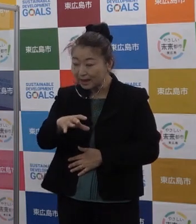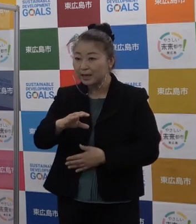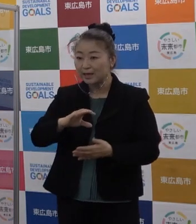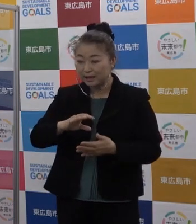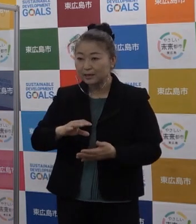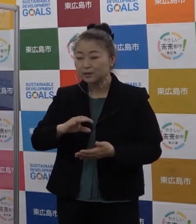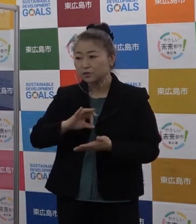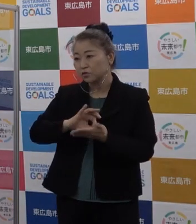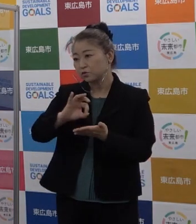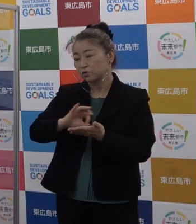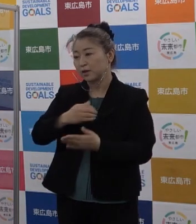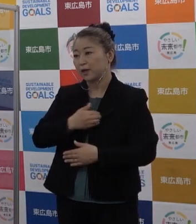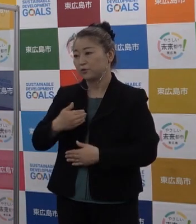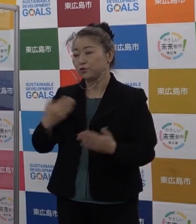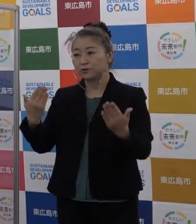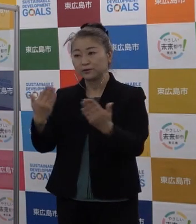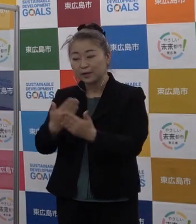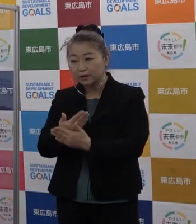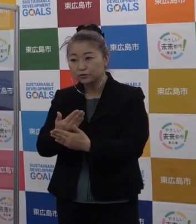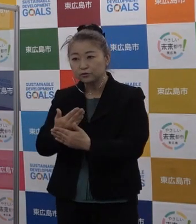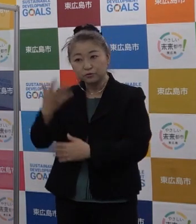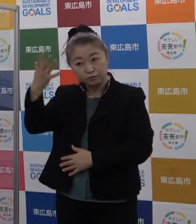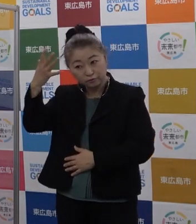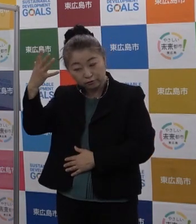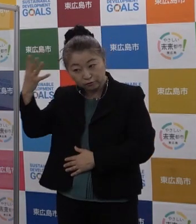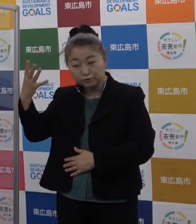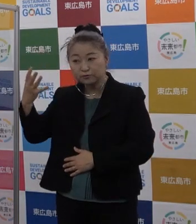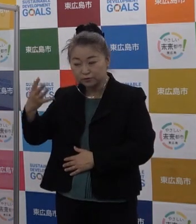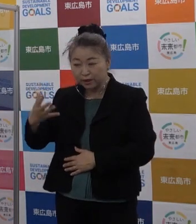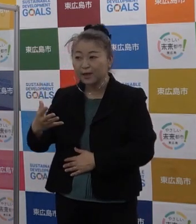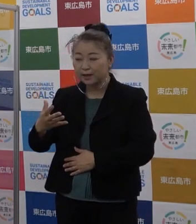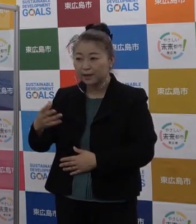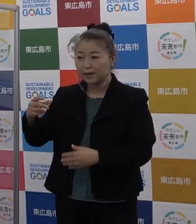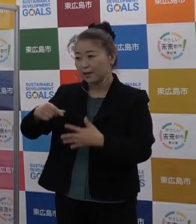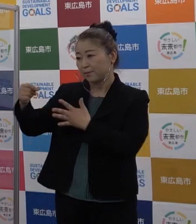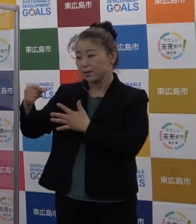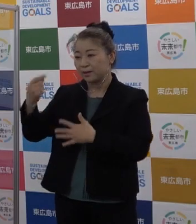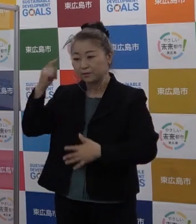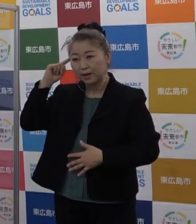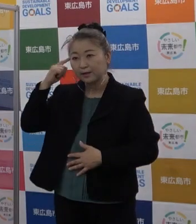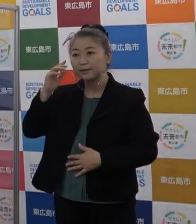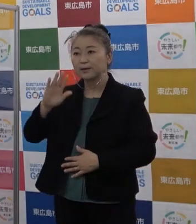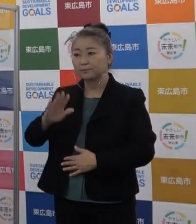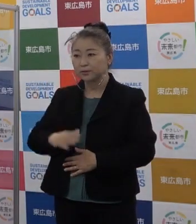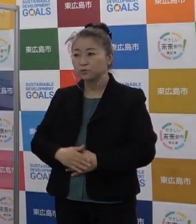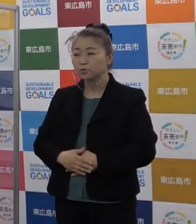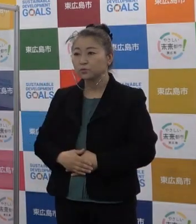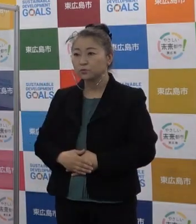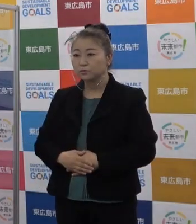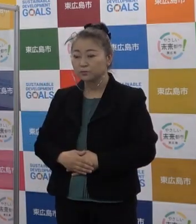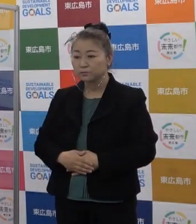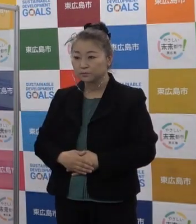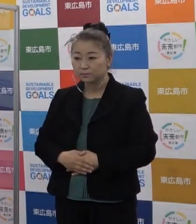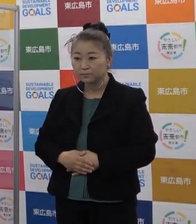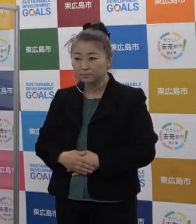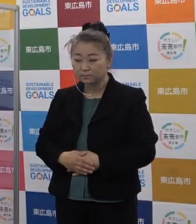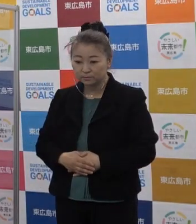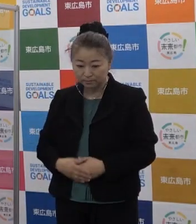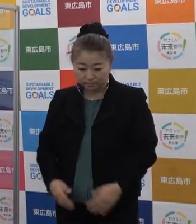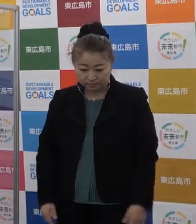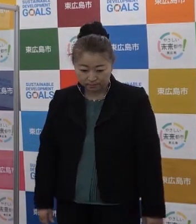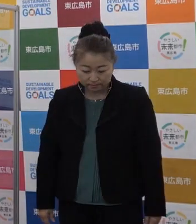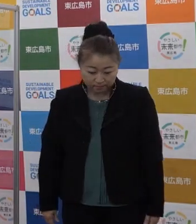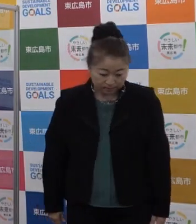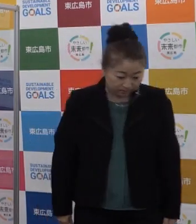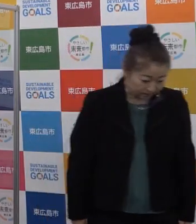横展開ができるのではないかというところが評価されたのではないかというふうに考えているわけです。開いてい